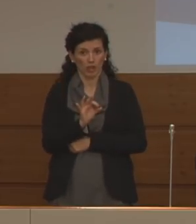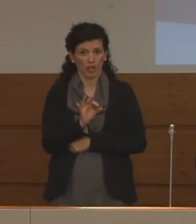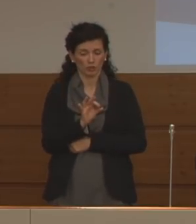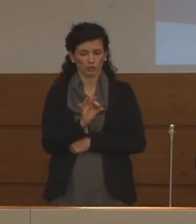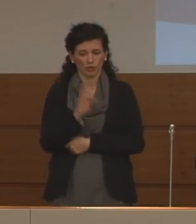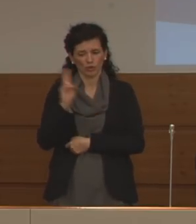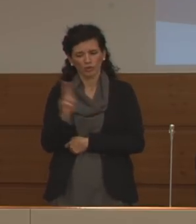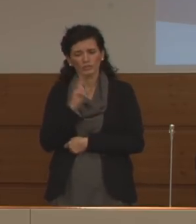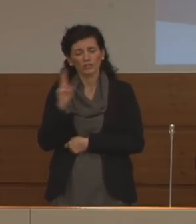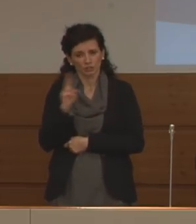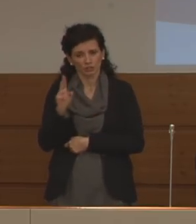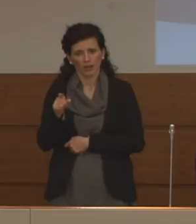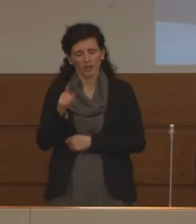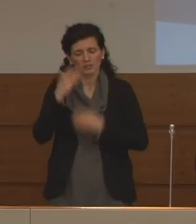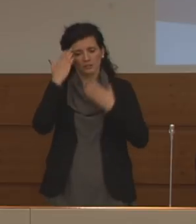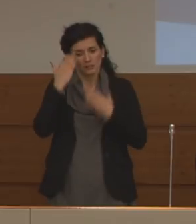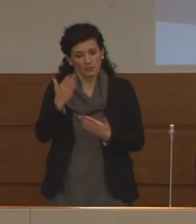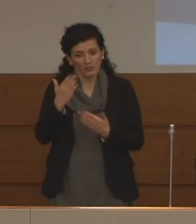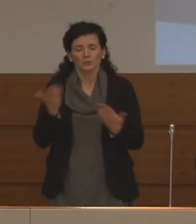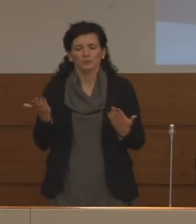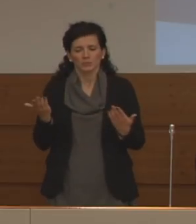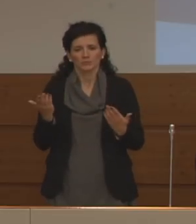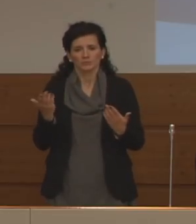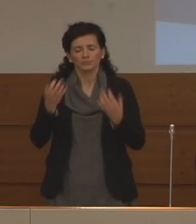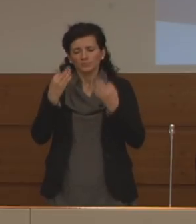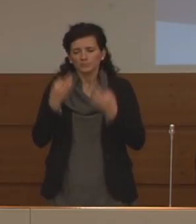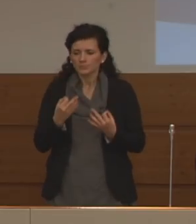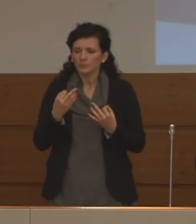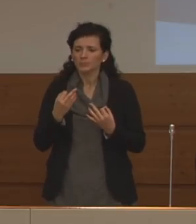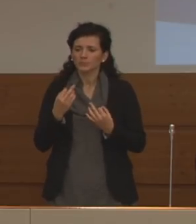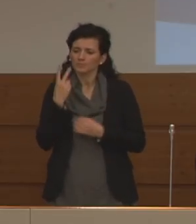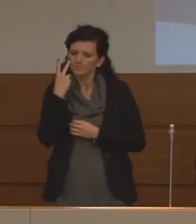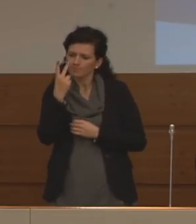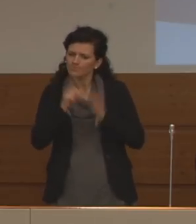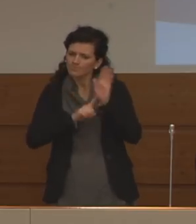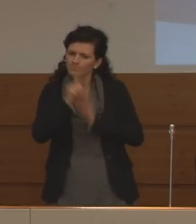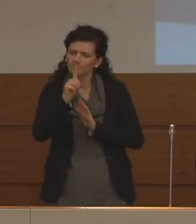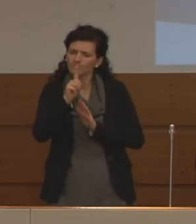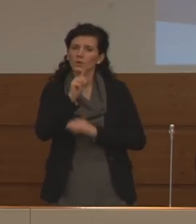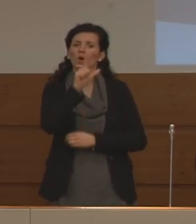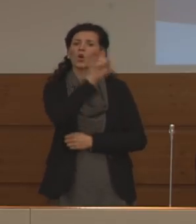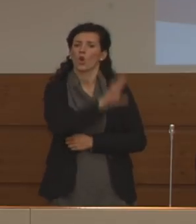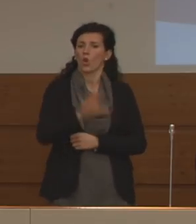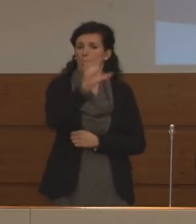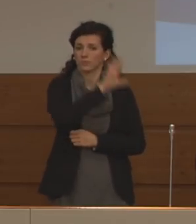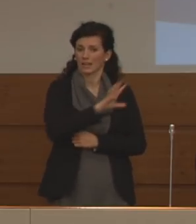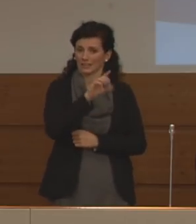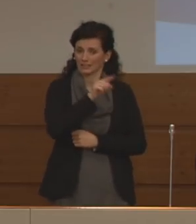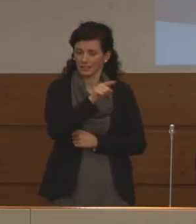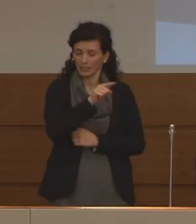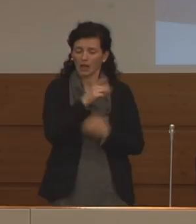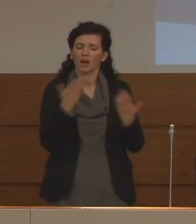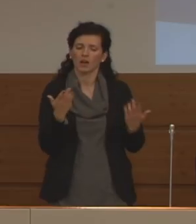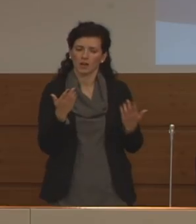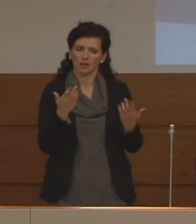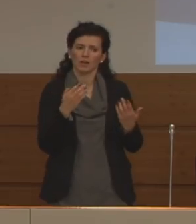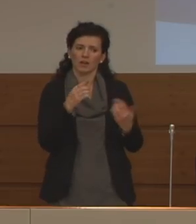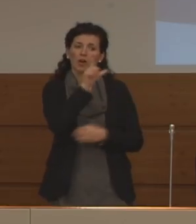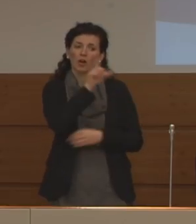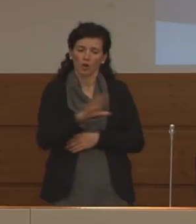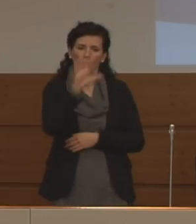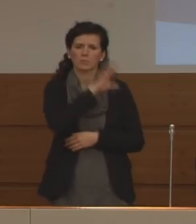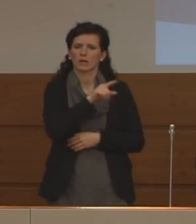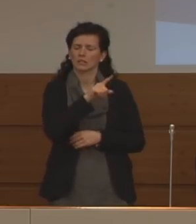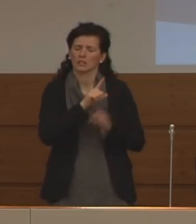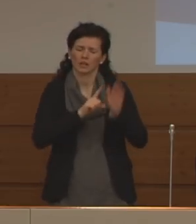sono registrati sostanzialmente in tre regioni la lombardia che paga il prezzo più